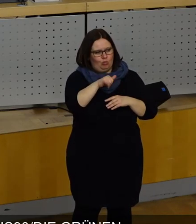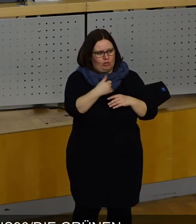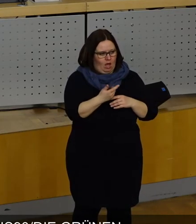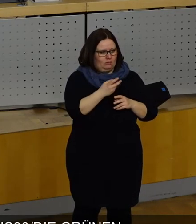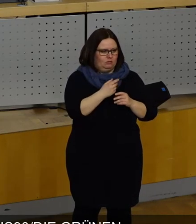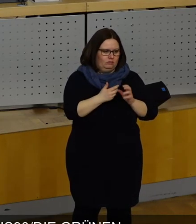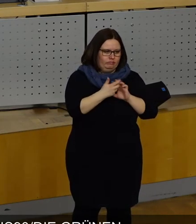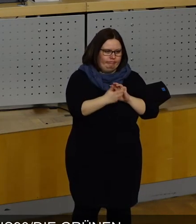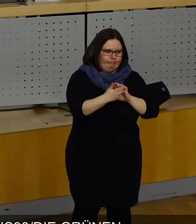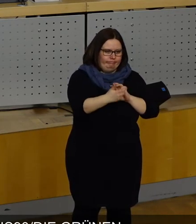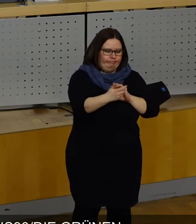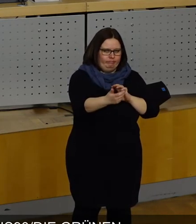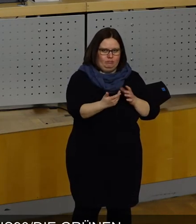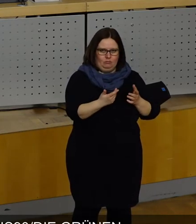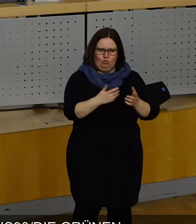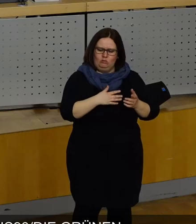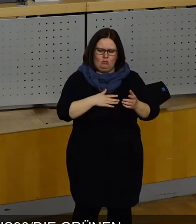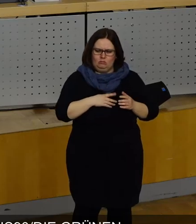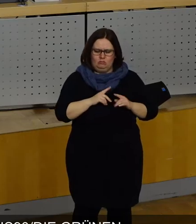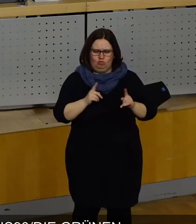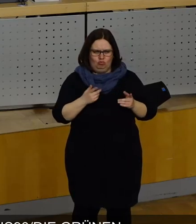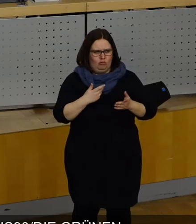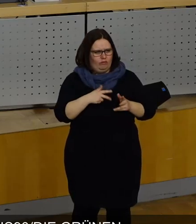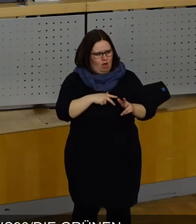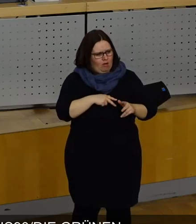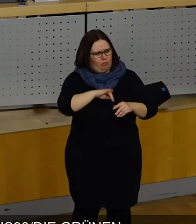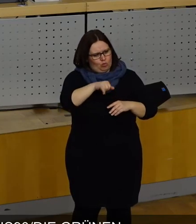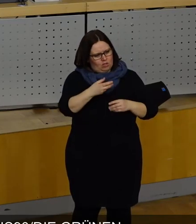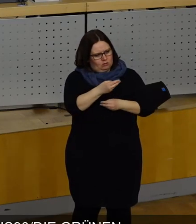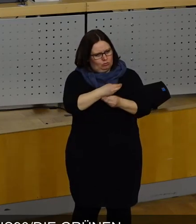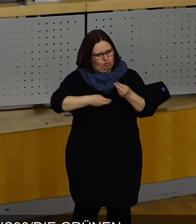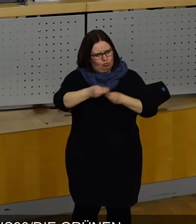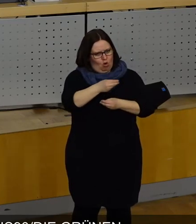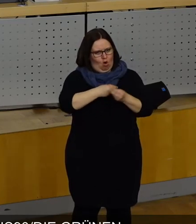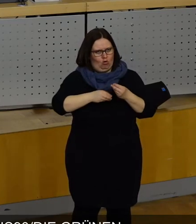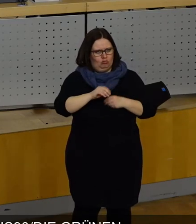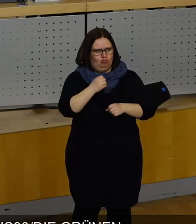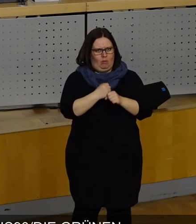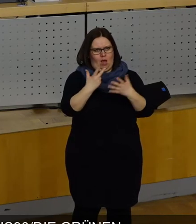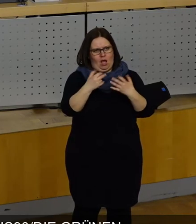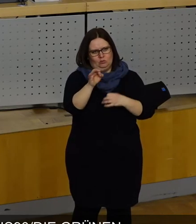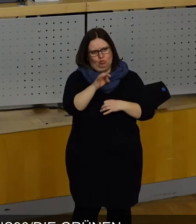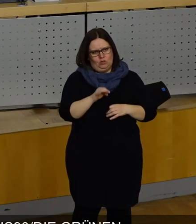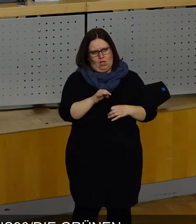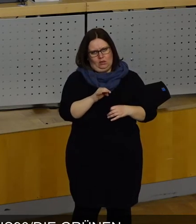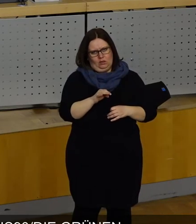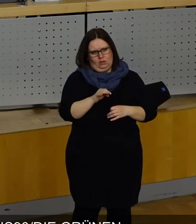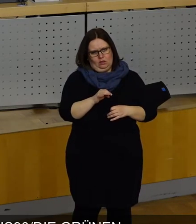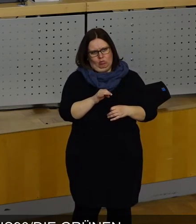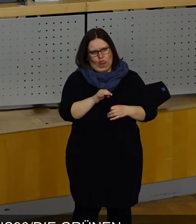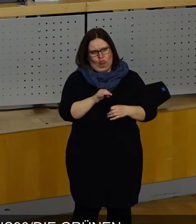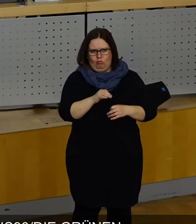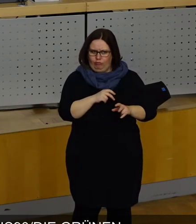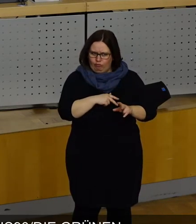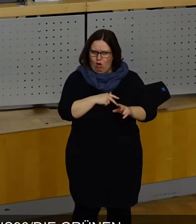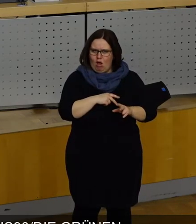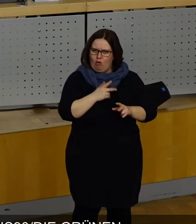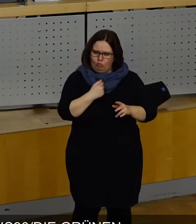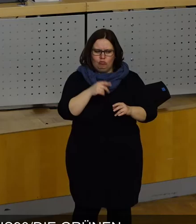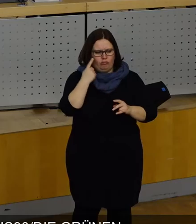und verhindert. Ich sehe das nicht so. Wir haben bei den Projekten, die wir dort besprochen haben, zu 80% aus meiner Sicht eine wirklich